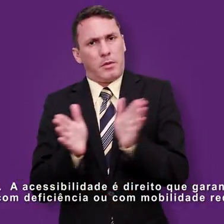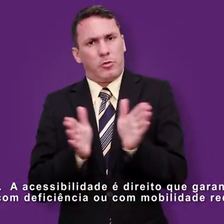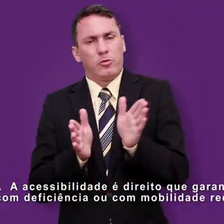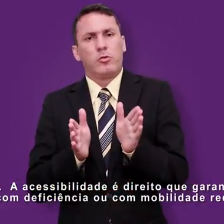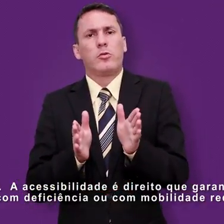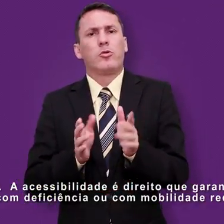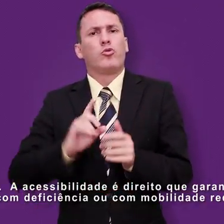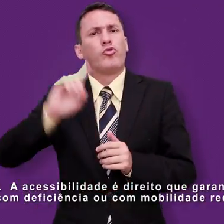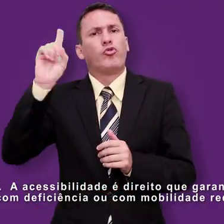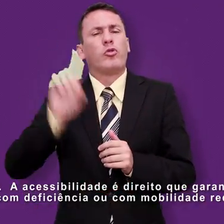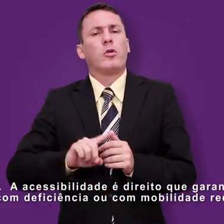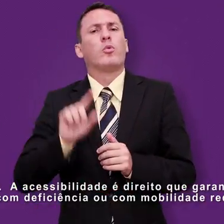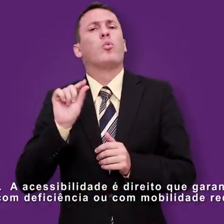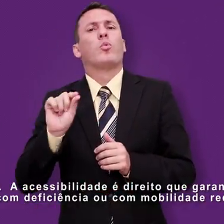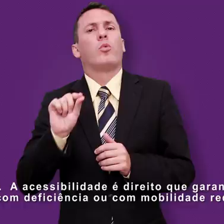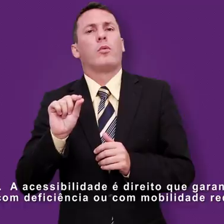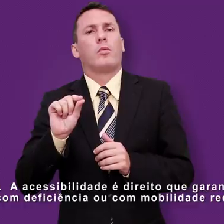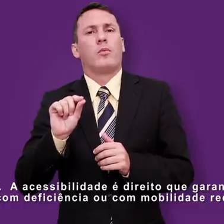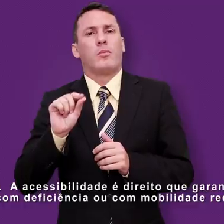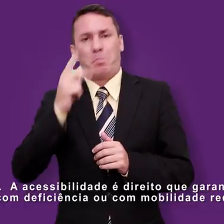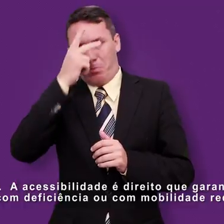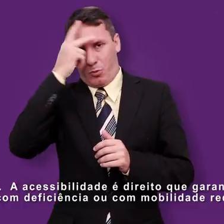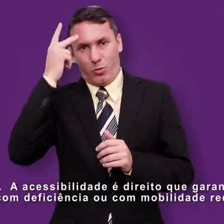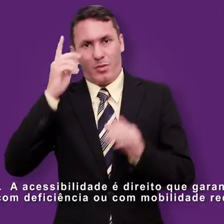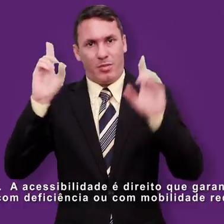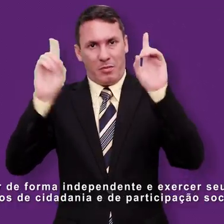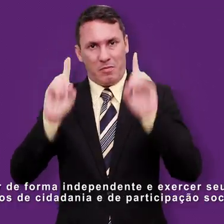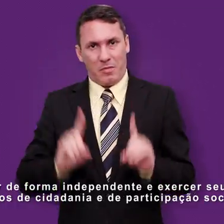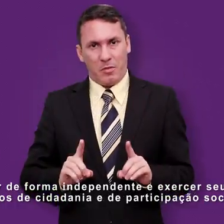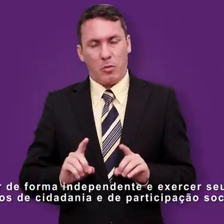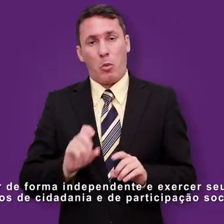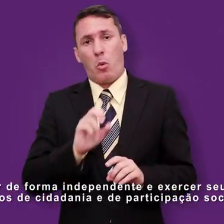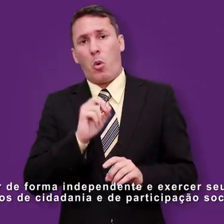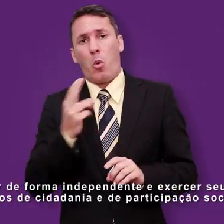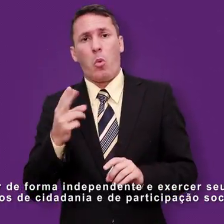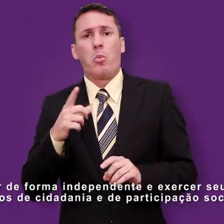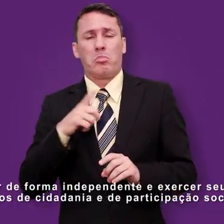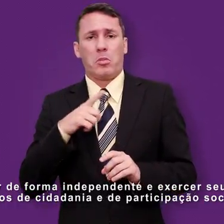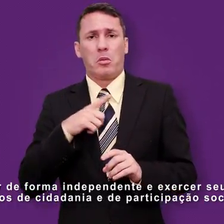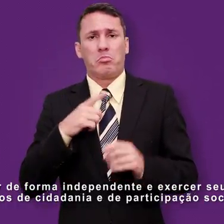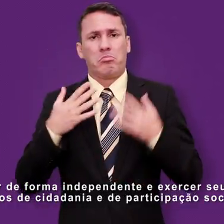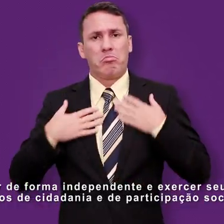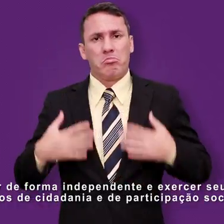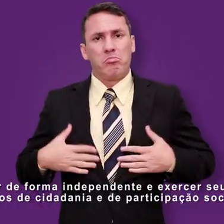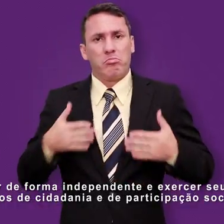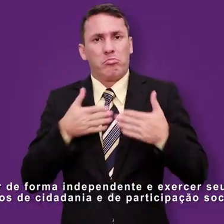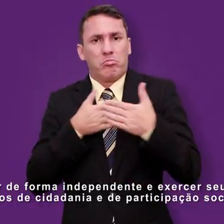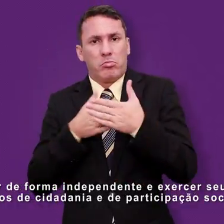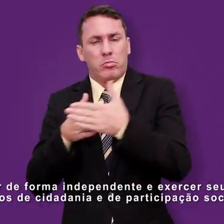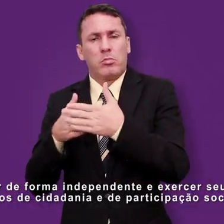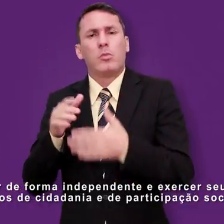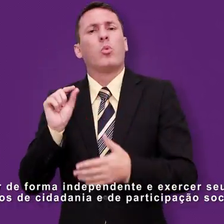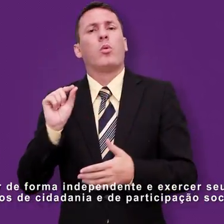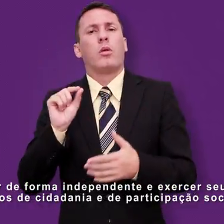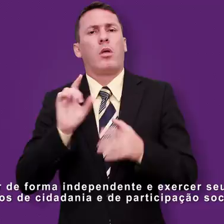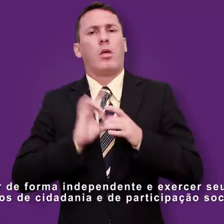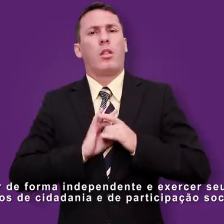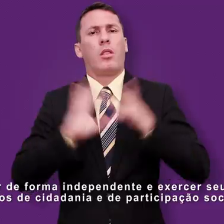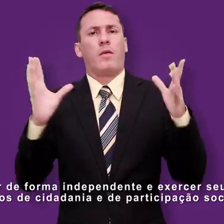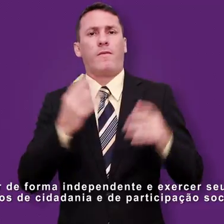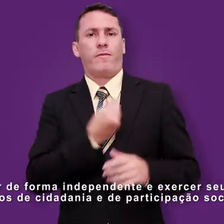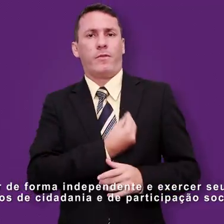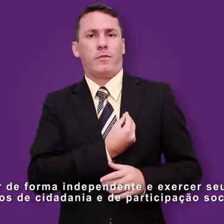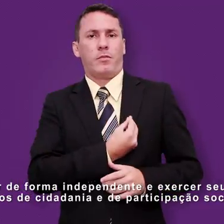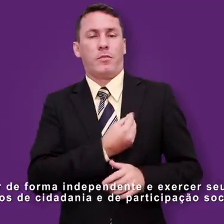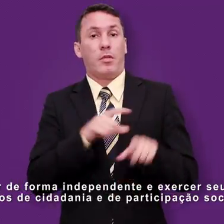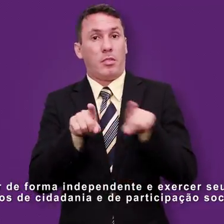à pessoa com deficiência ou com mobilidade reduzida viver de forma independente e exercer seus direitos de